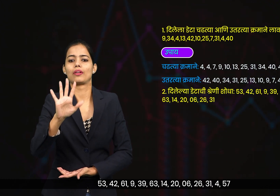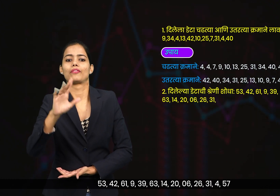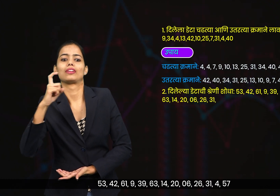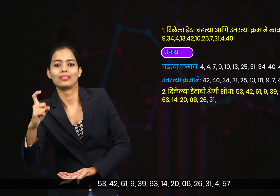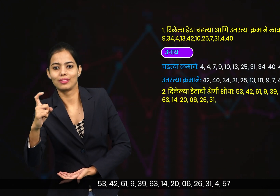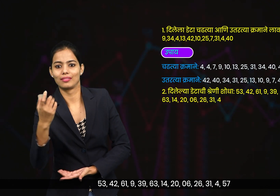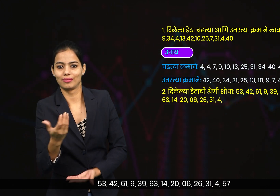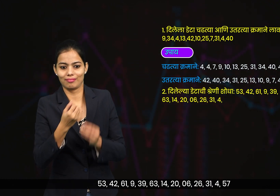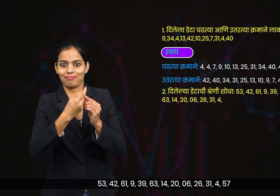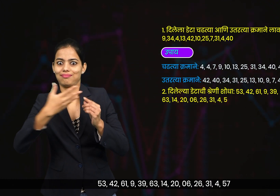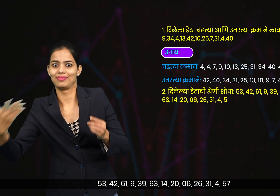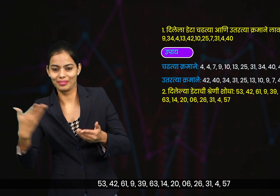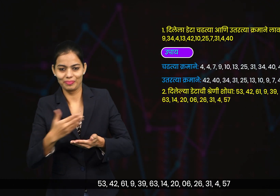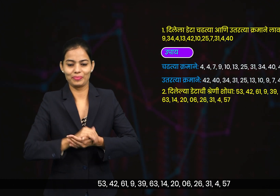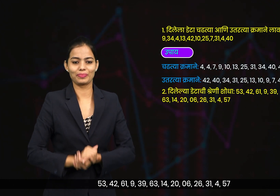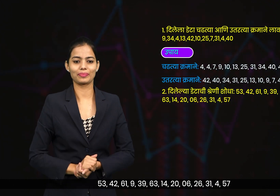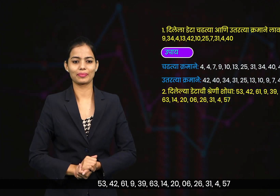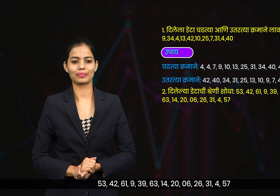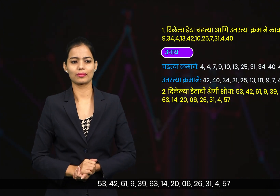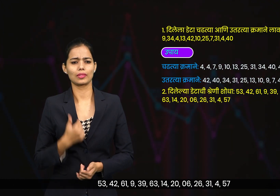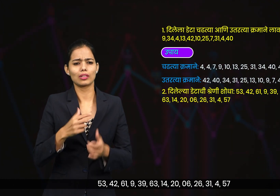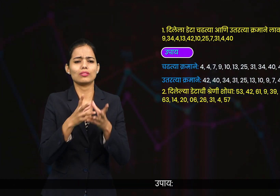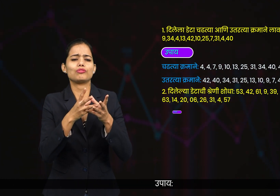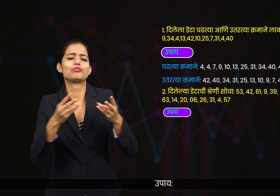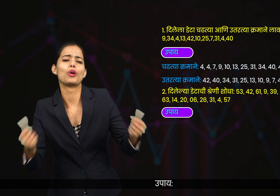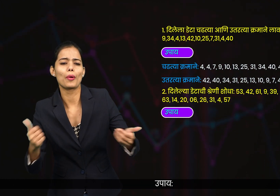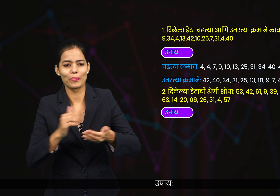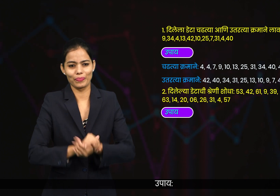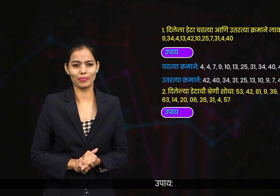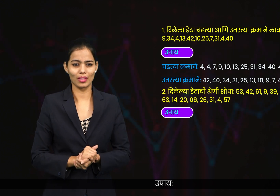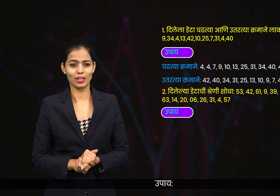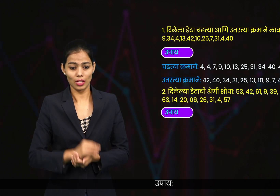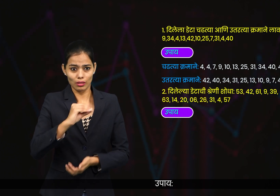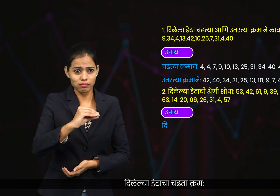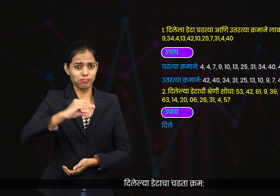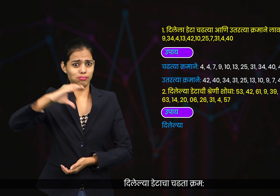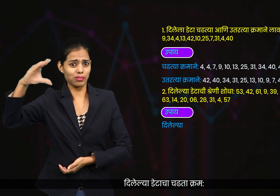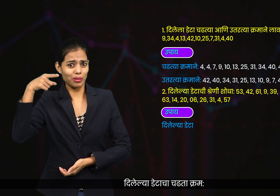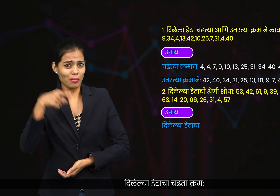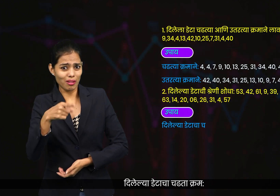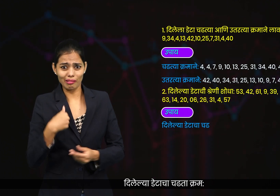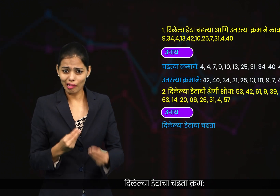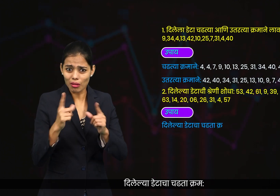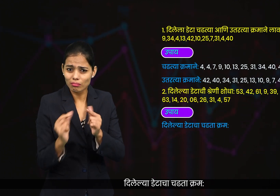26, 31, 4, 57। उपाय। दिलेल्या डेटाचा चढता